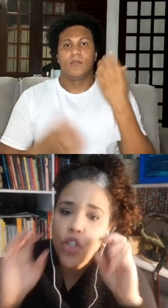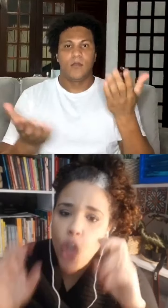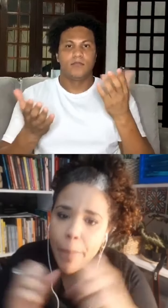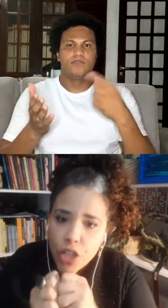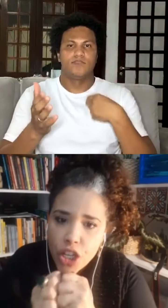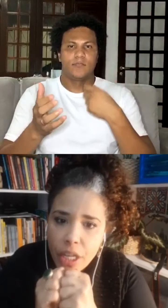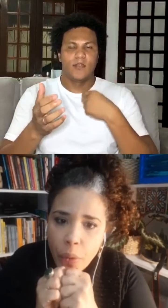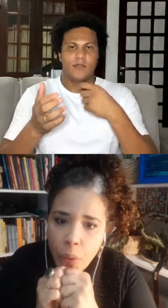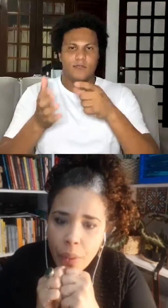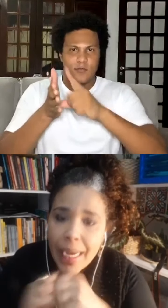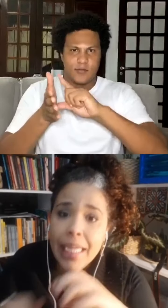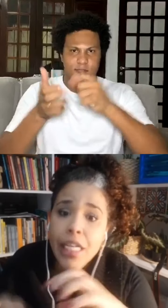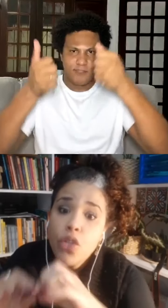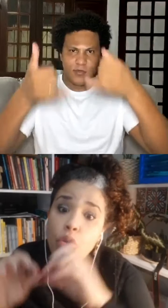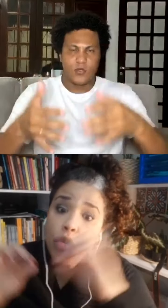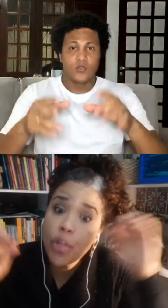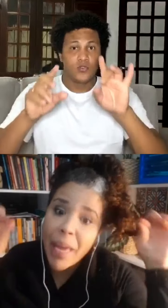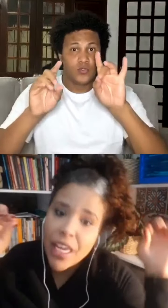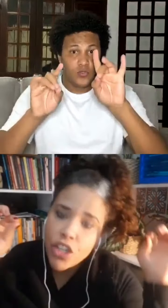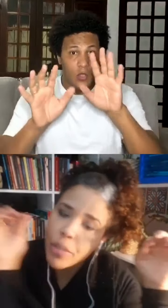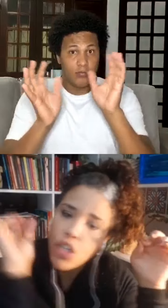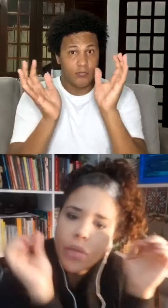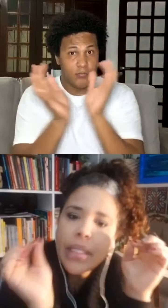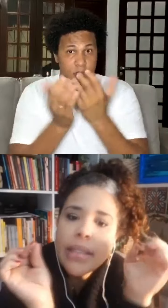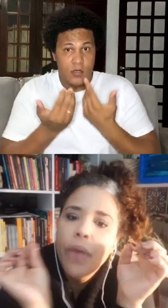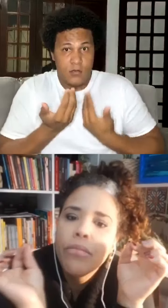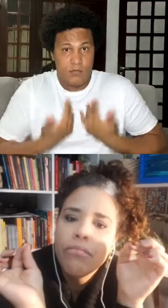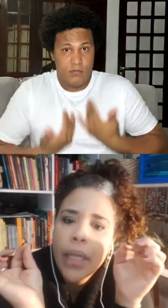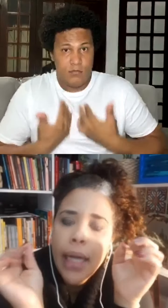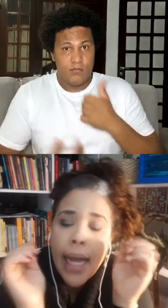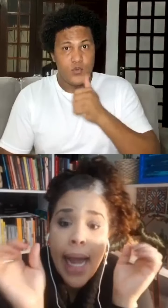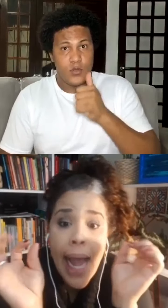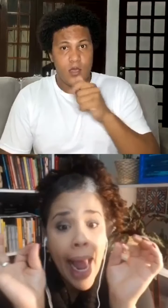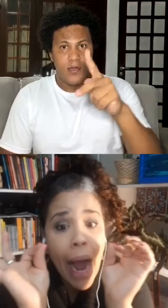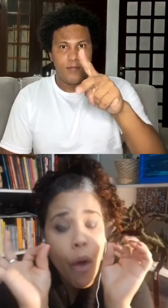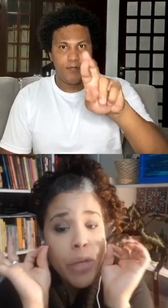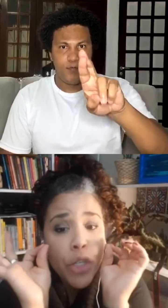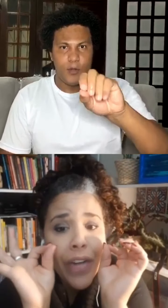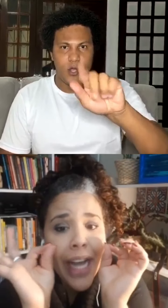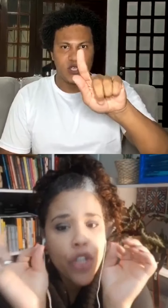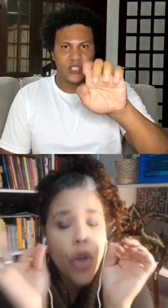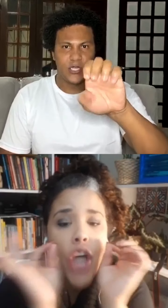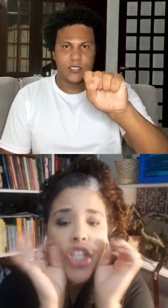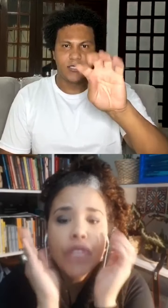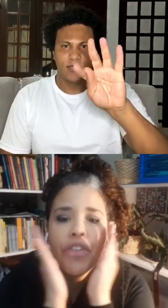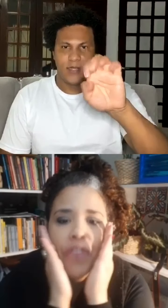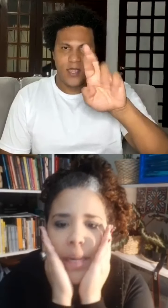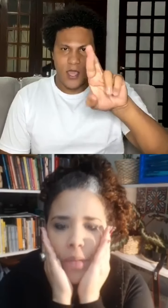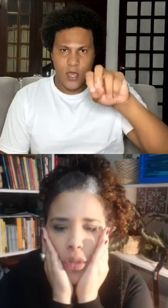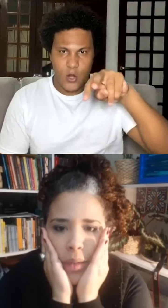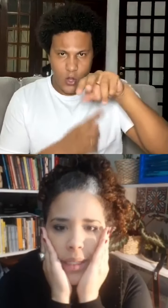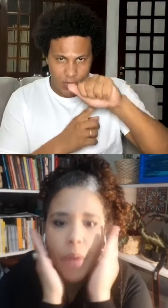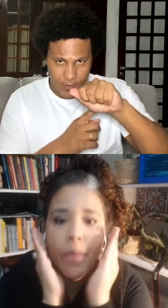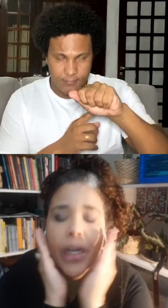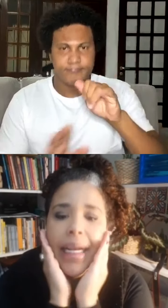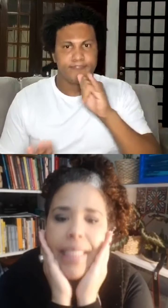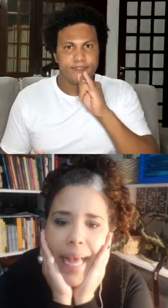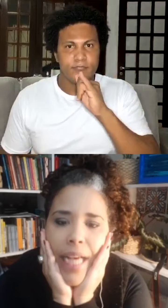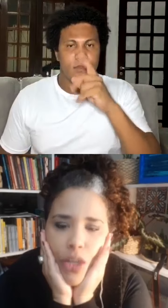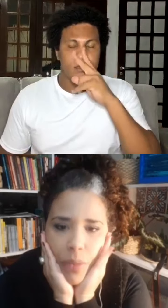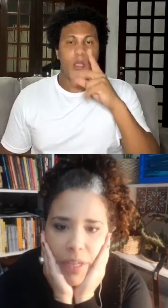só progesterona suspende a menstruação. Algumas mulheres gostam de ver a menstruação porque